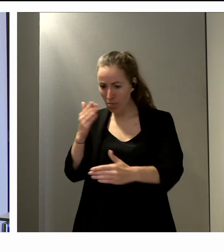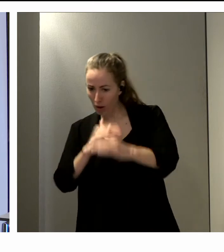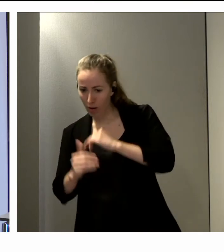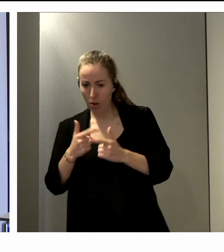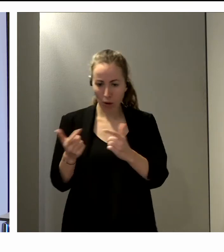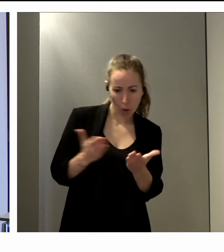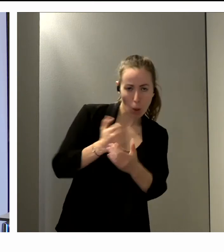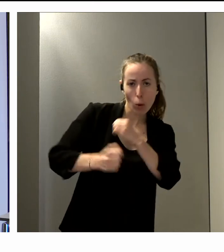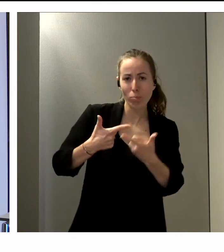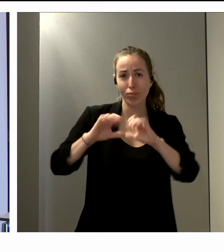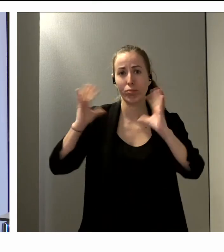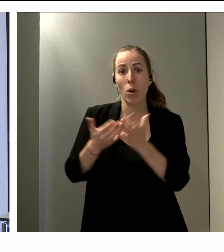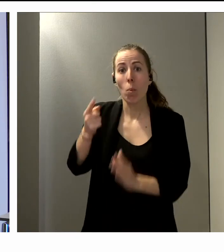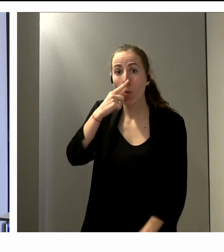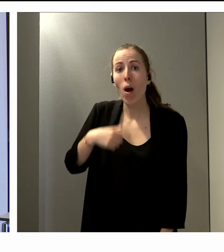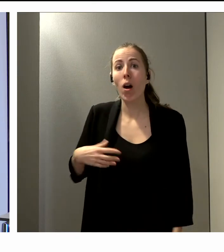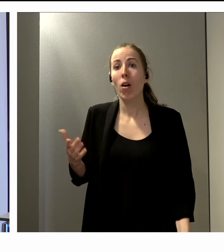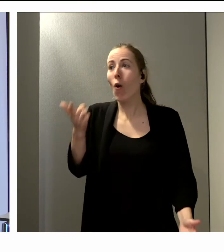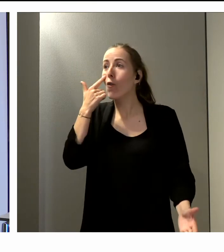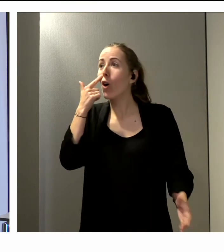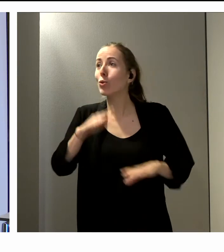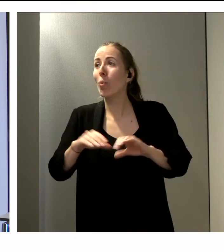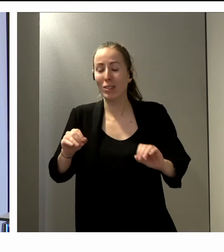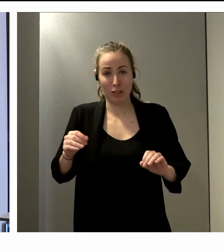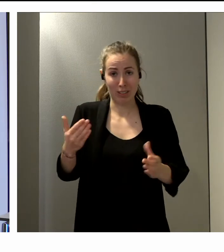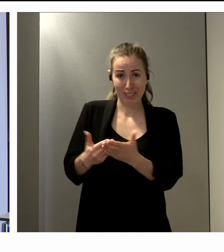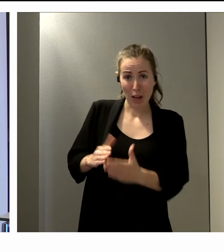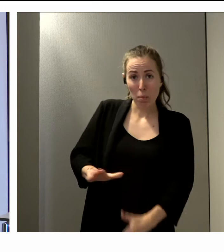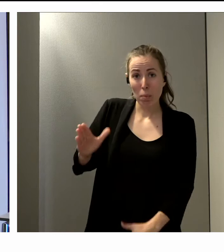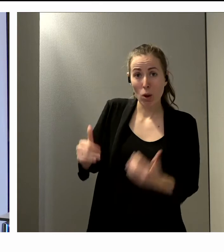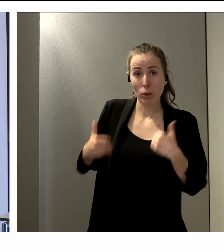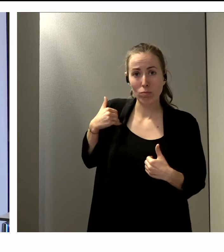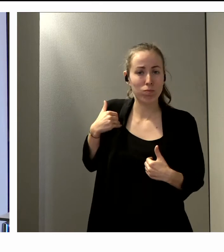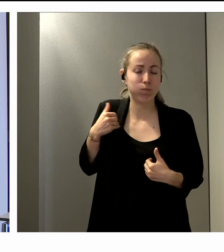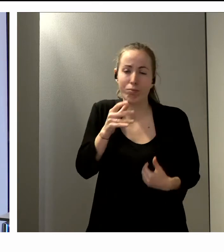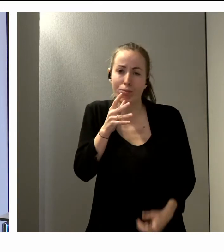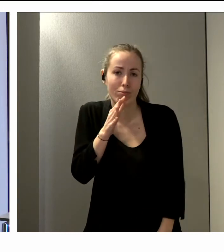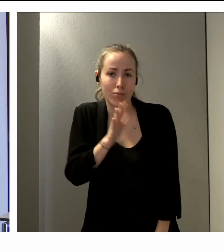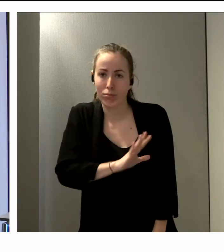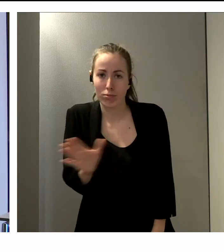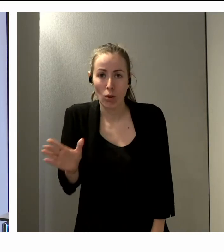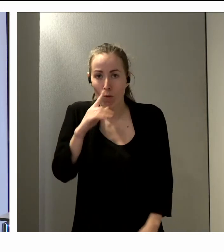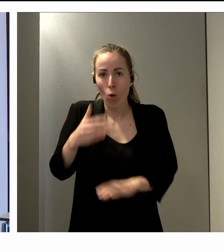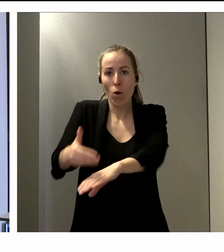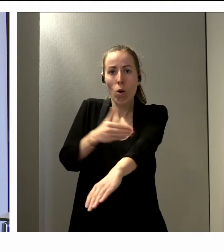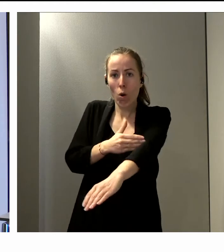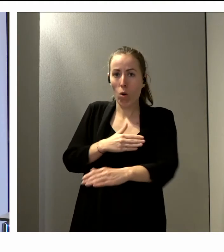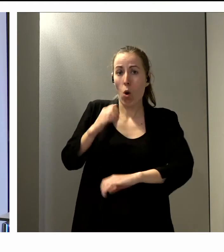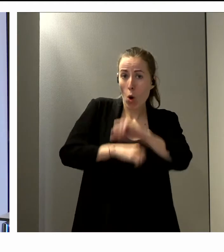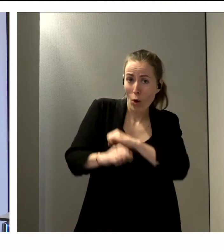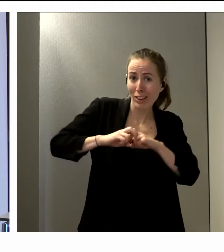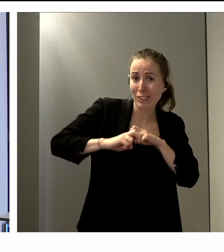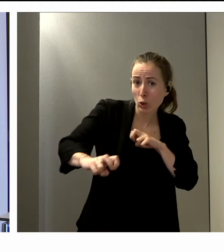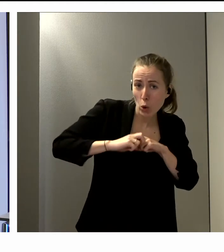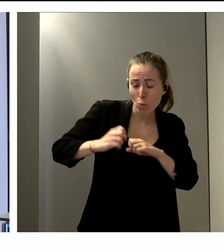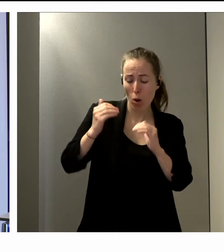de handicap, on ne peut rien laisser au hasard. Il faut, Margaret en parlait à l'instant, il faut prévoir ses transports. On